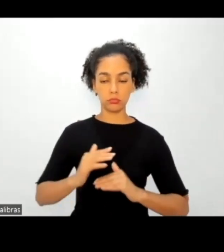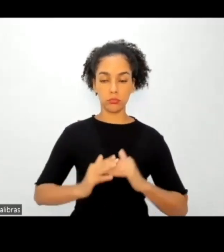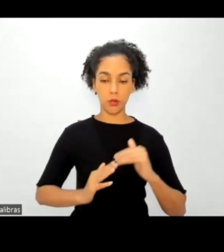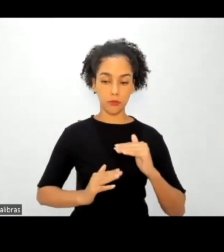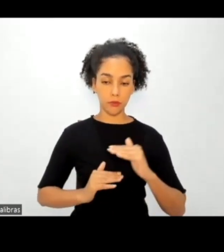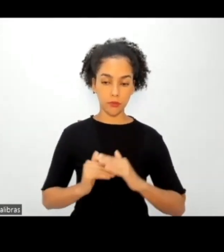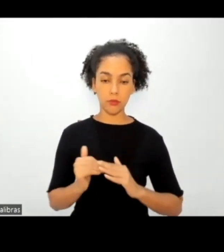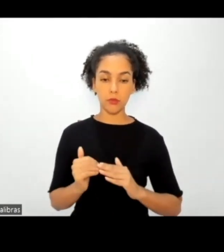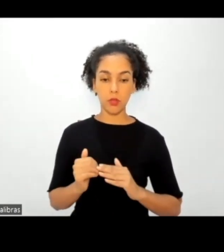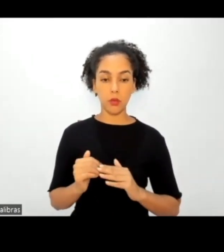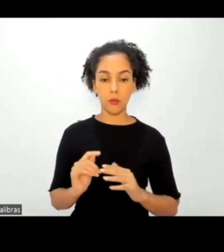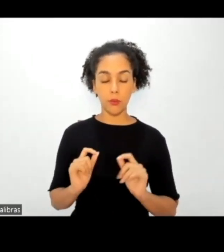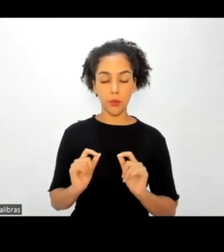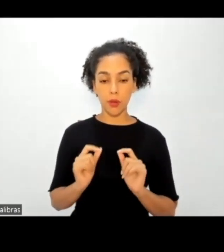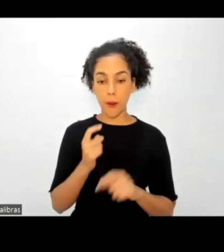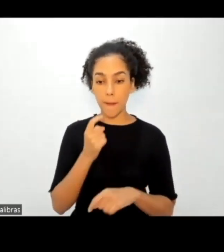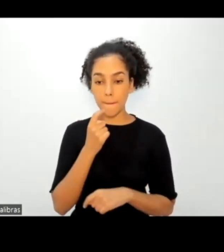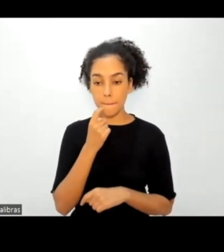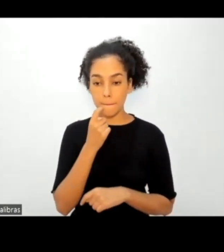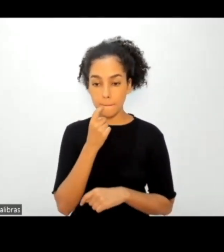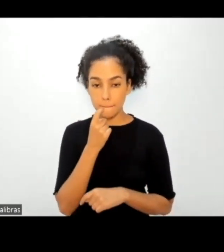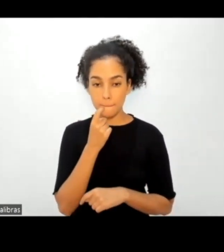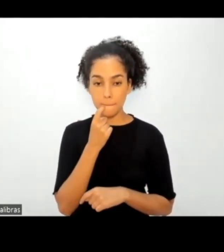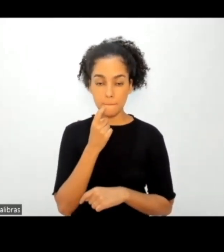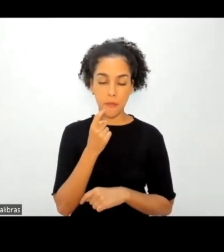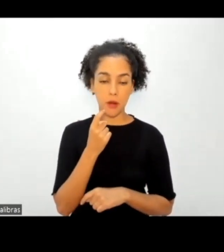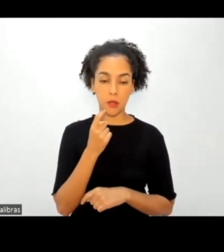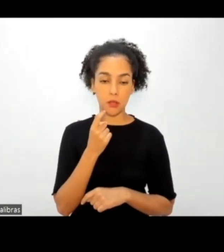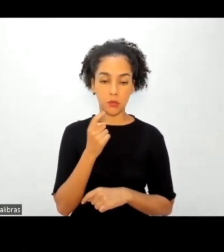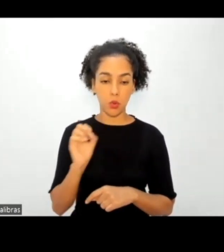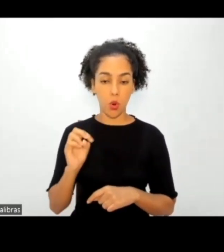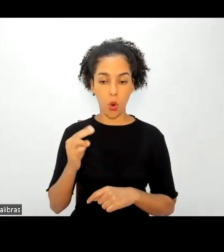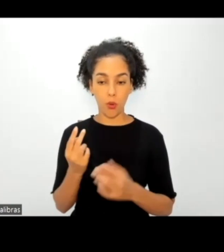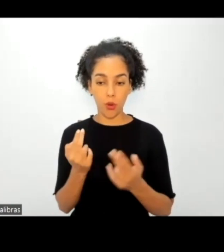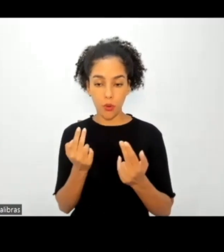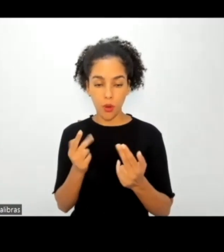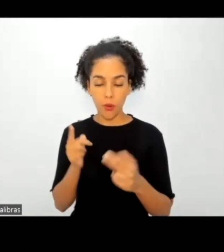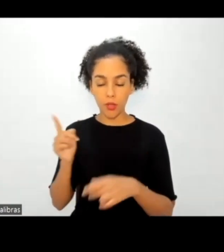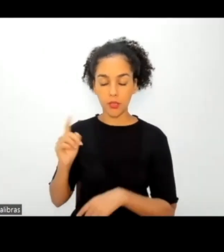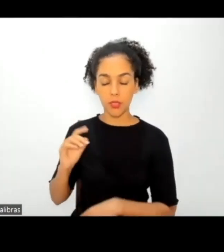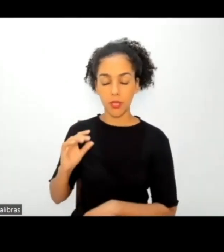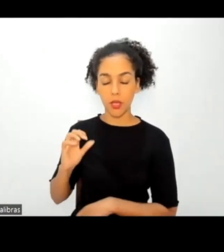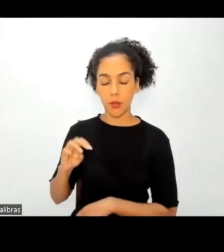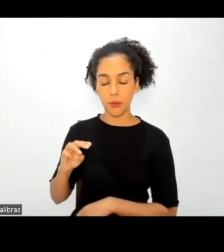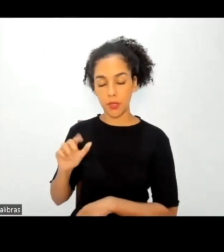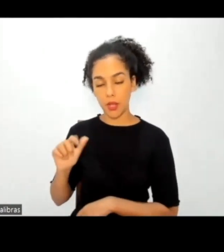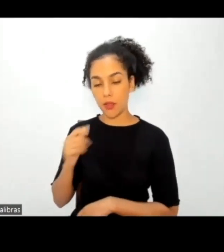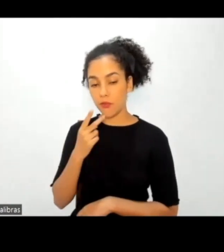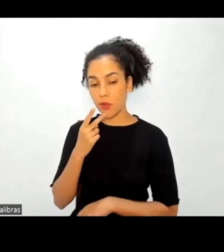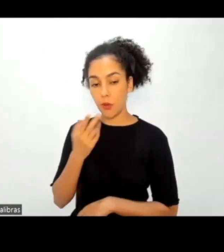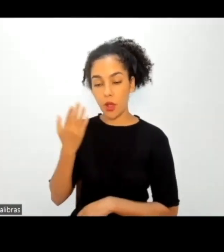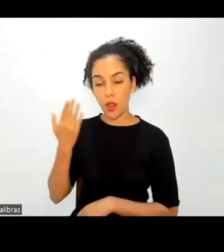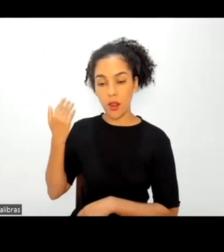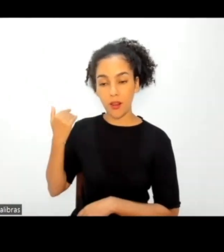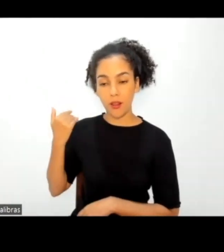profissional, esteja muito próximo ou tal qual esse que a Camila Manduca chama atenção lá na Gênesis.